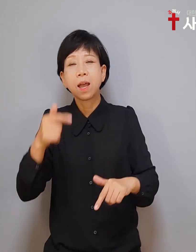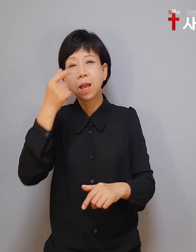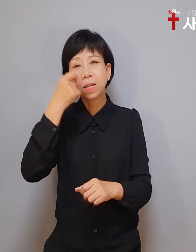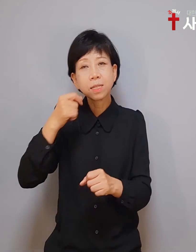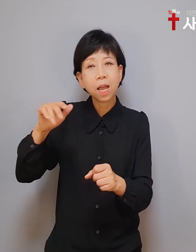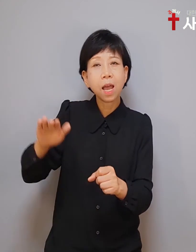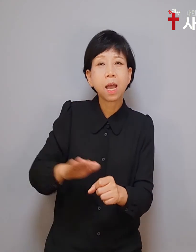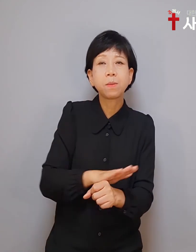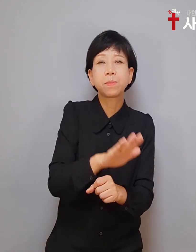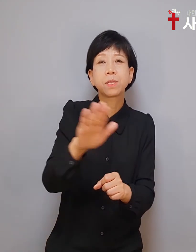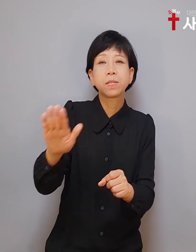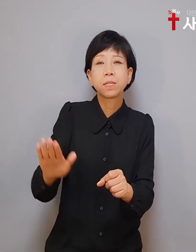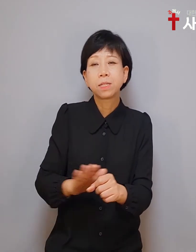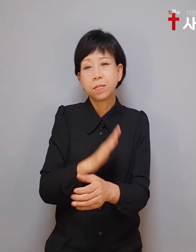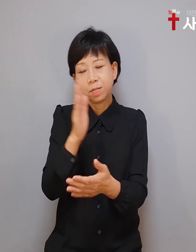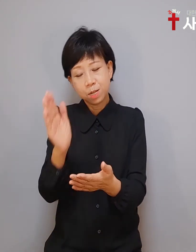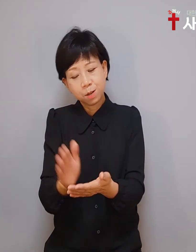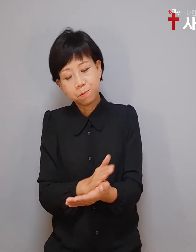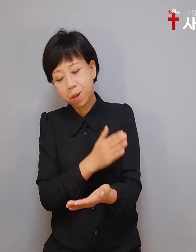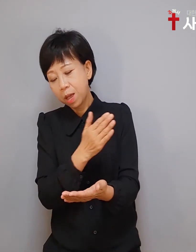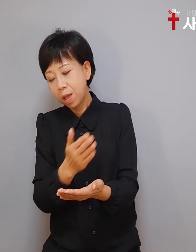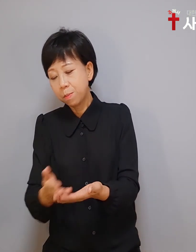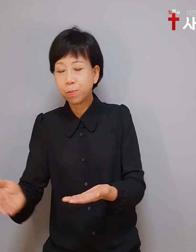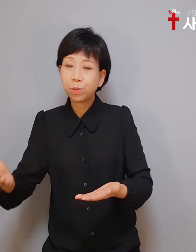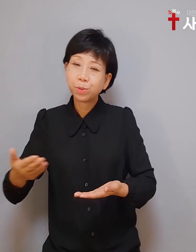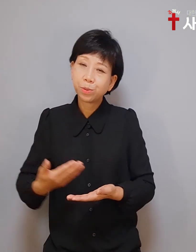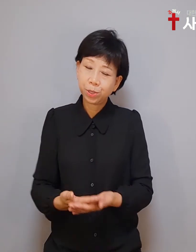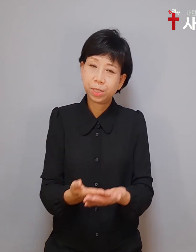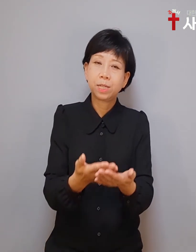날마다 자비를